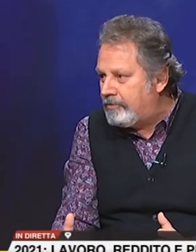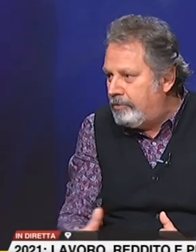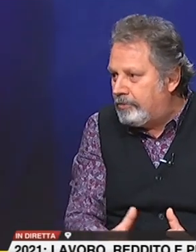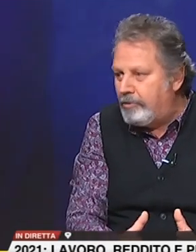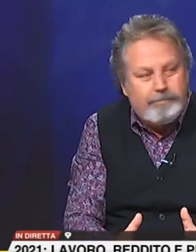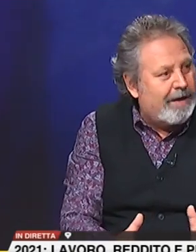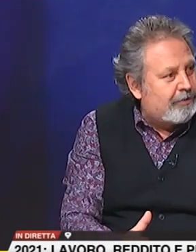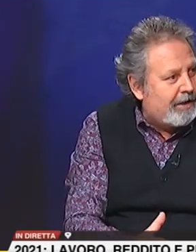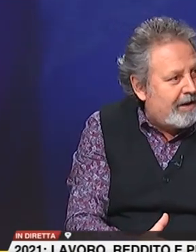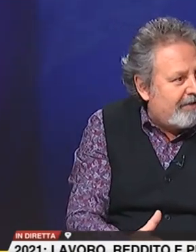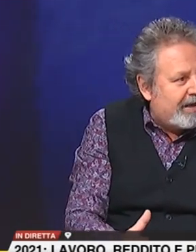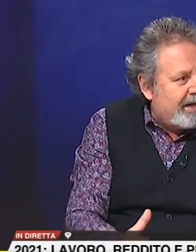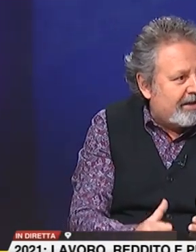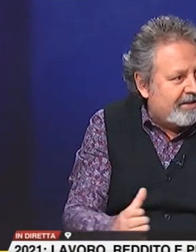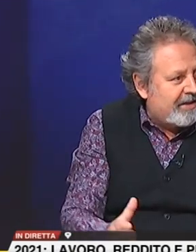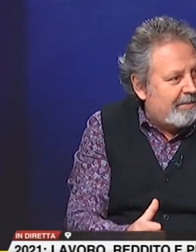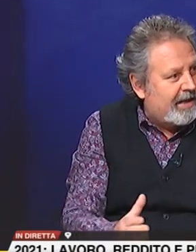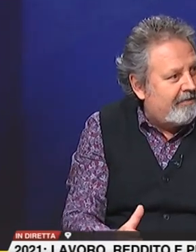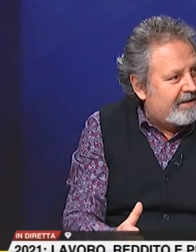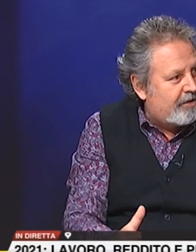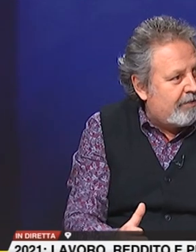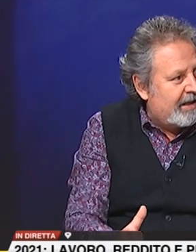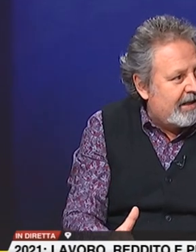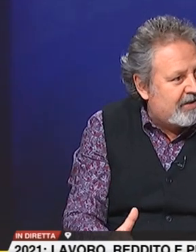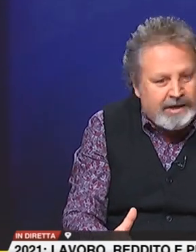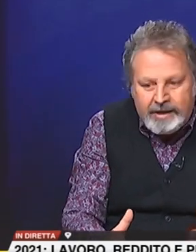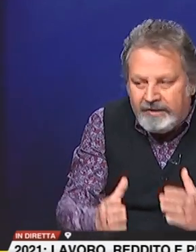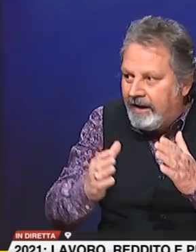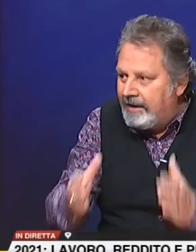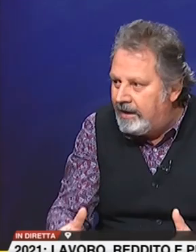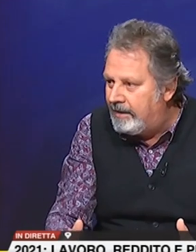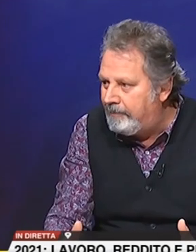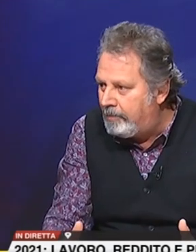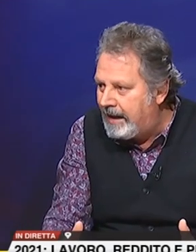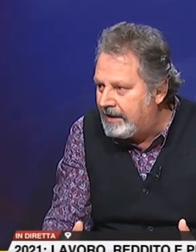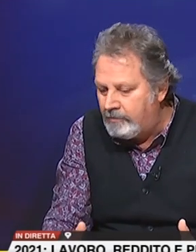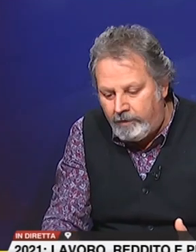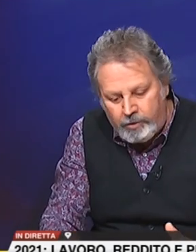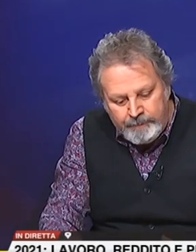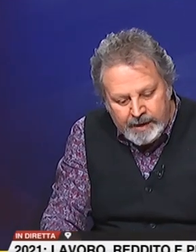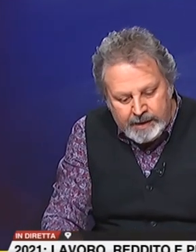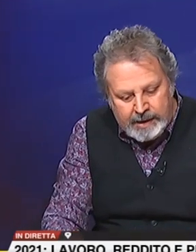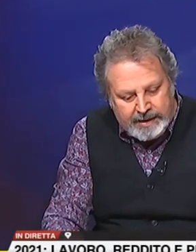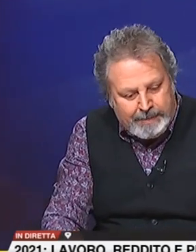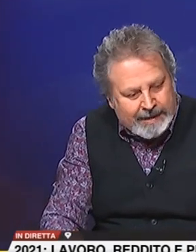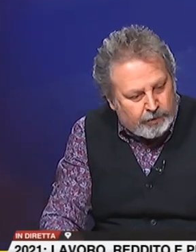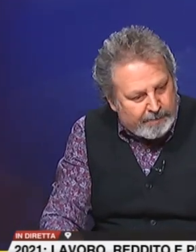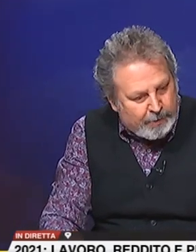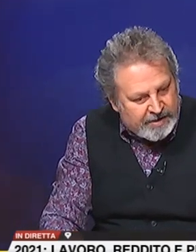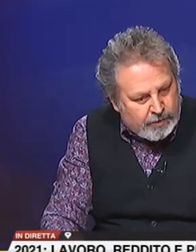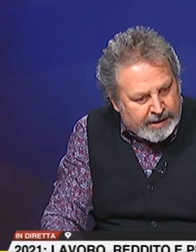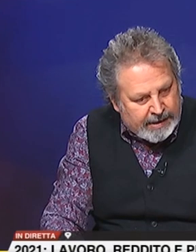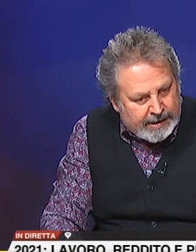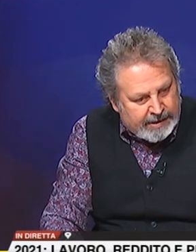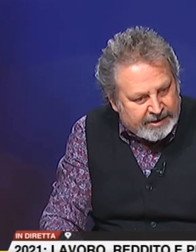e io sono molto preoccupato che qualche variante che si chiamerà diverso da quella inglese ci fa ripiombare di nuovo nel baratro. Lo